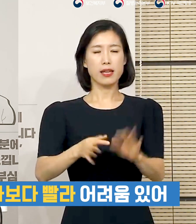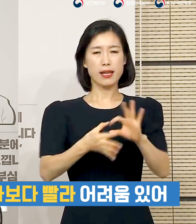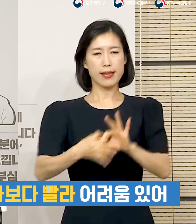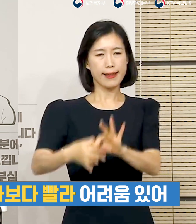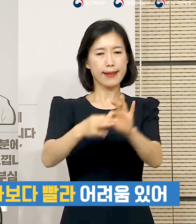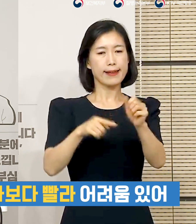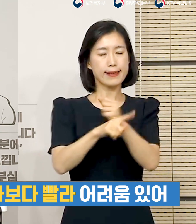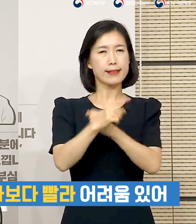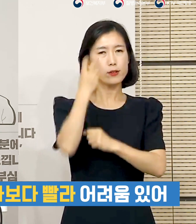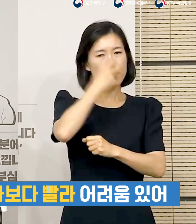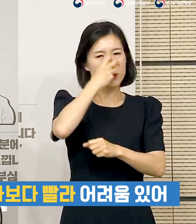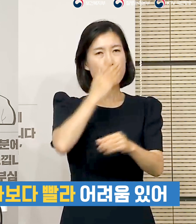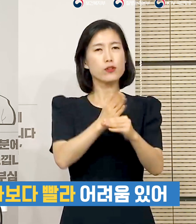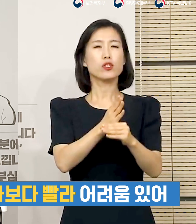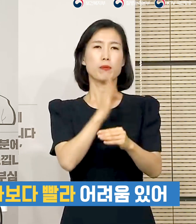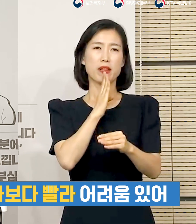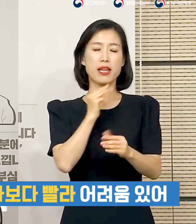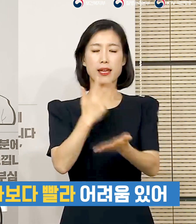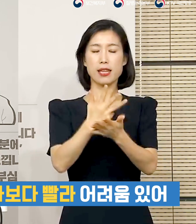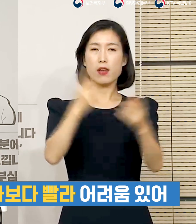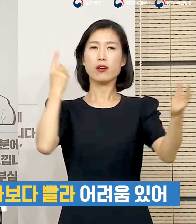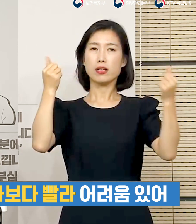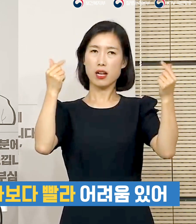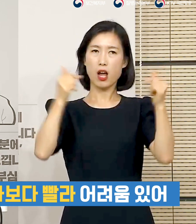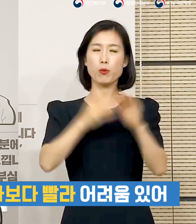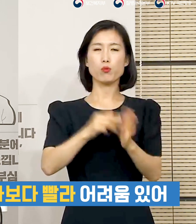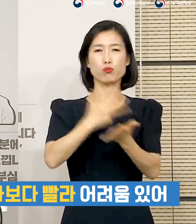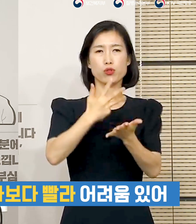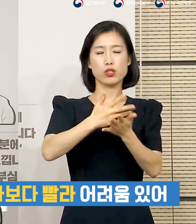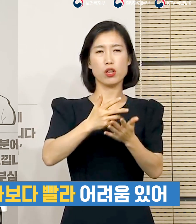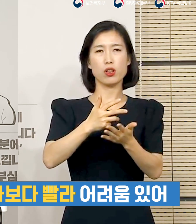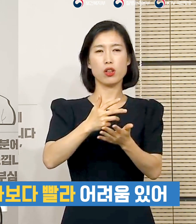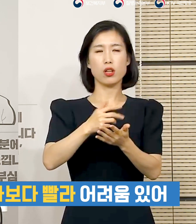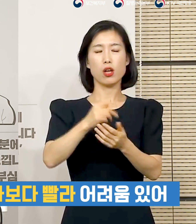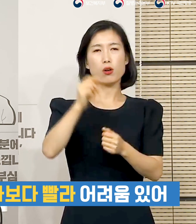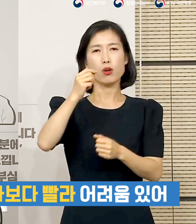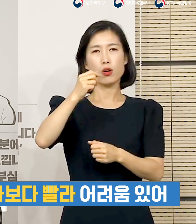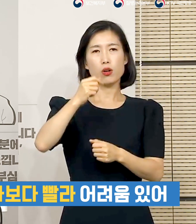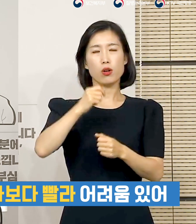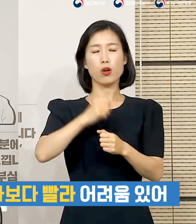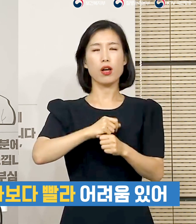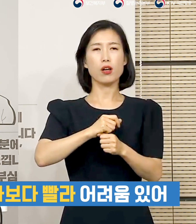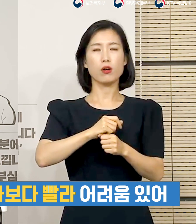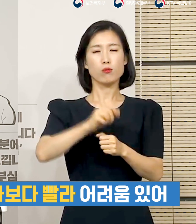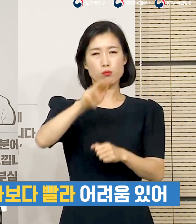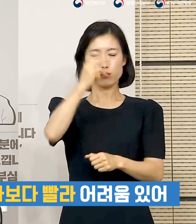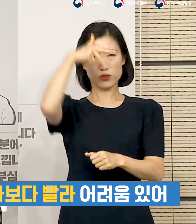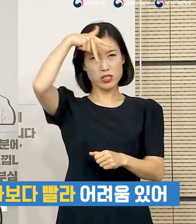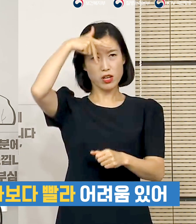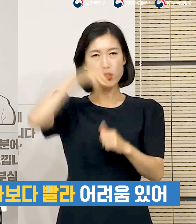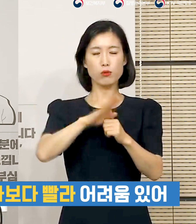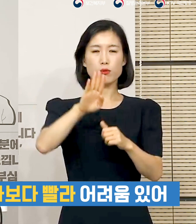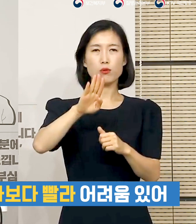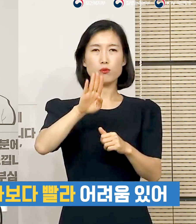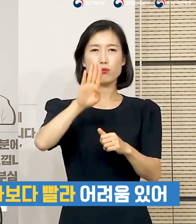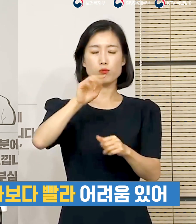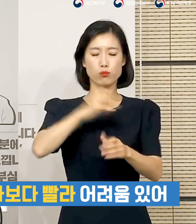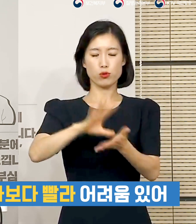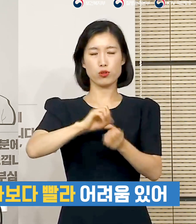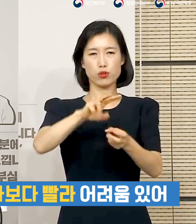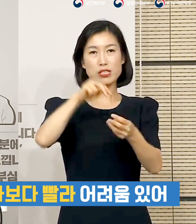역학조사를 계속 수행 중이나 이태원 클럽과 부천 물류센터 등에서 촉발된 지역사회 감염이